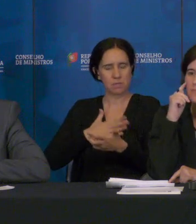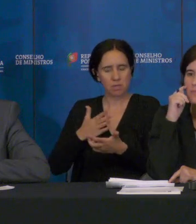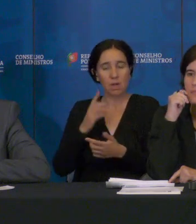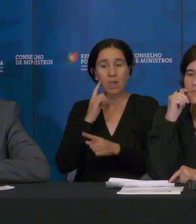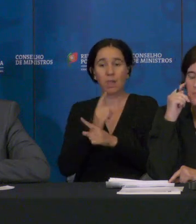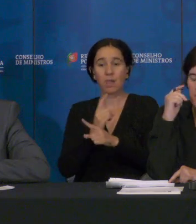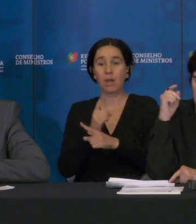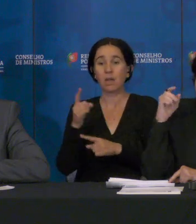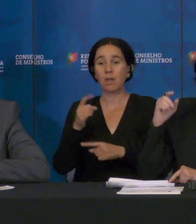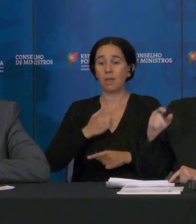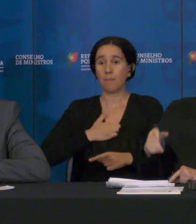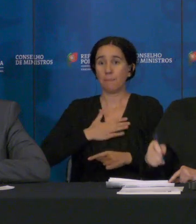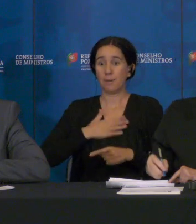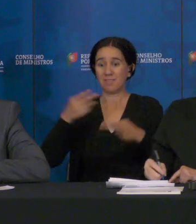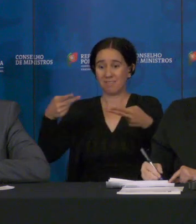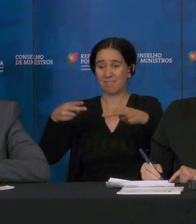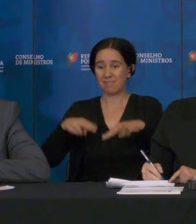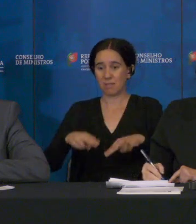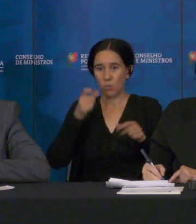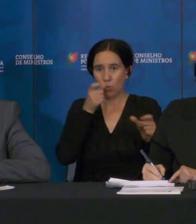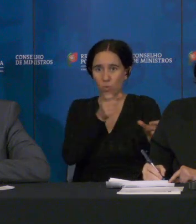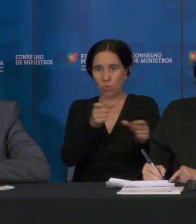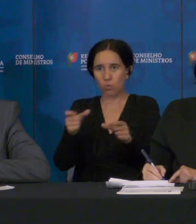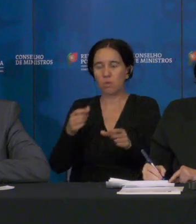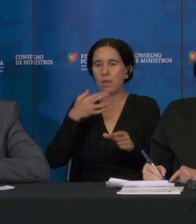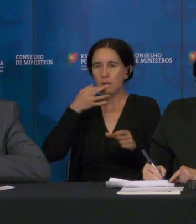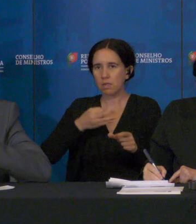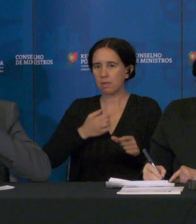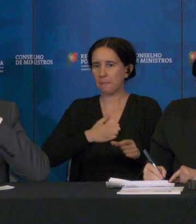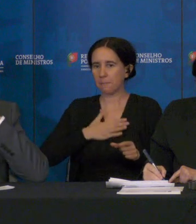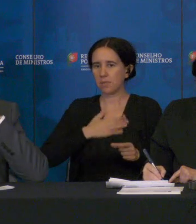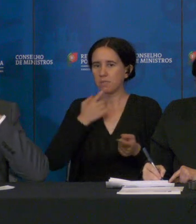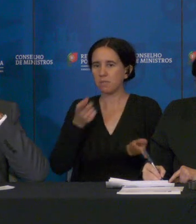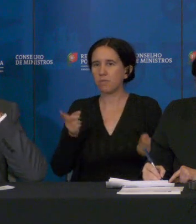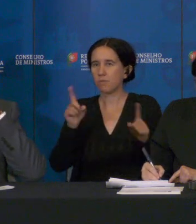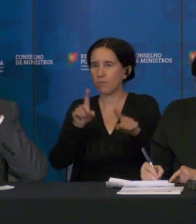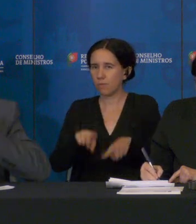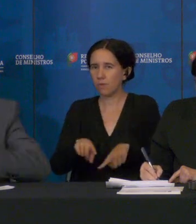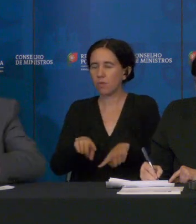o controle da EFASEC, se acredita que a empresa voltará aqui a ter